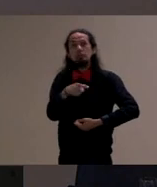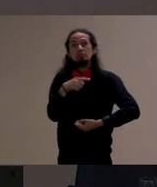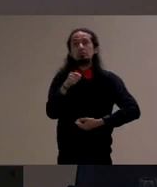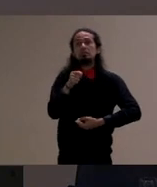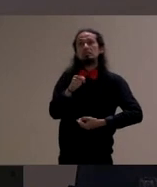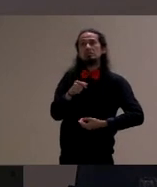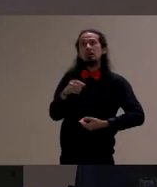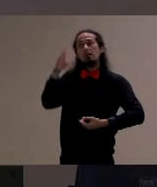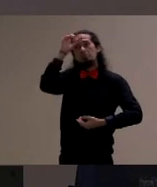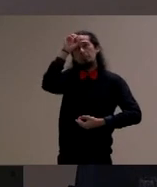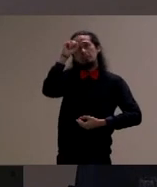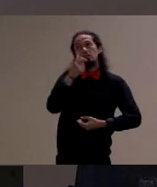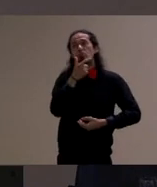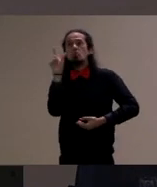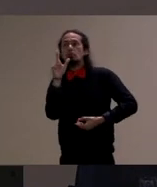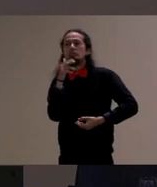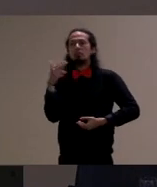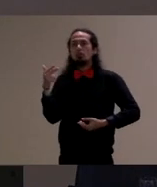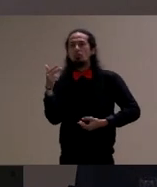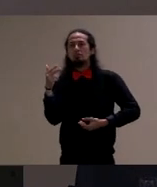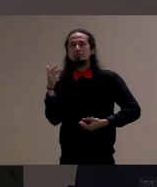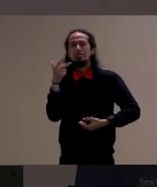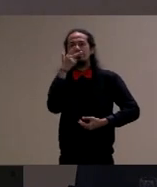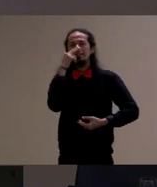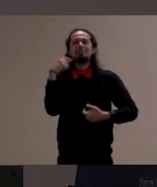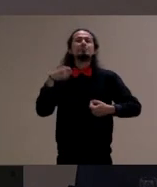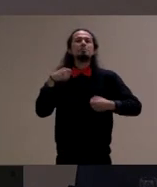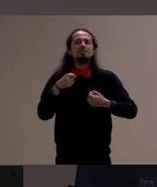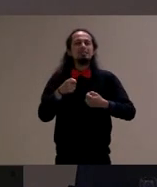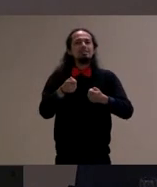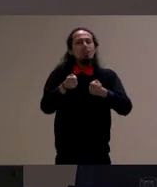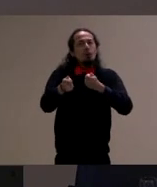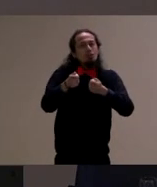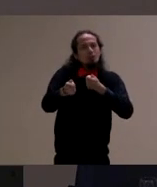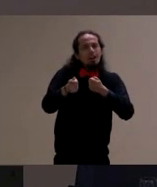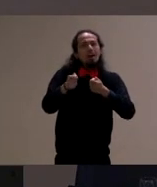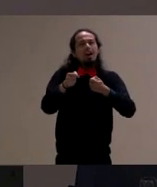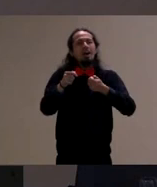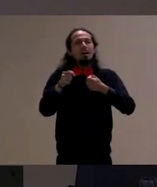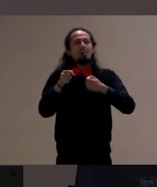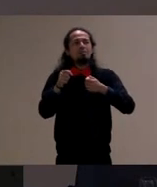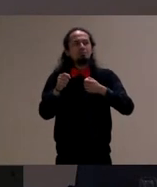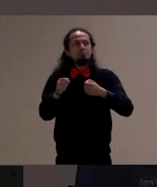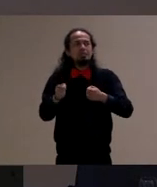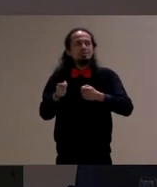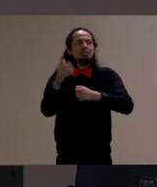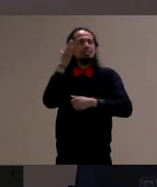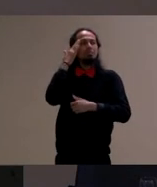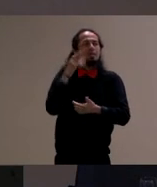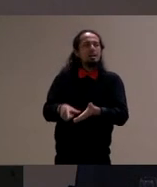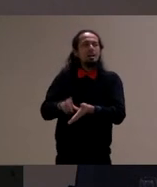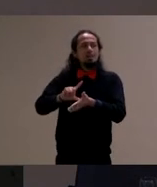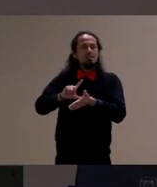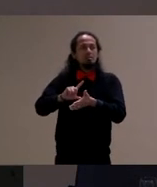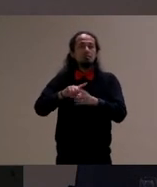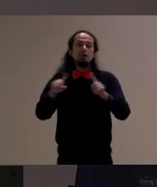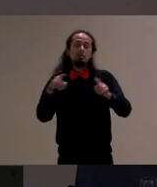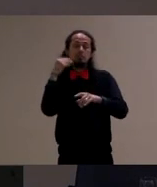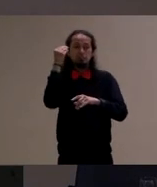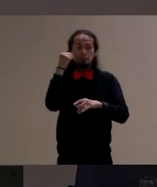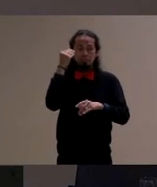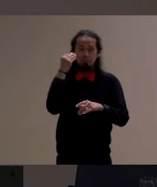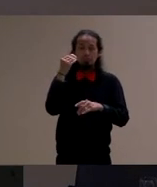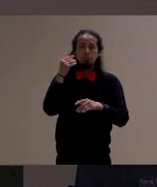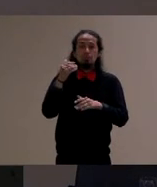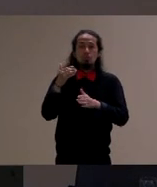gravura no livro né e o experimento propõe então a existência de um único caminho seguro e